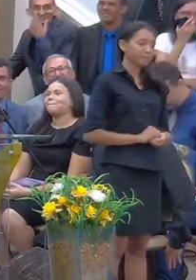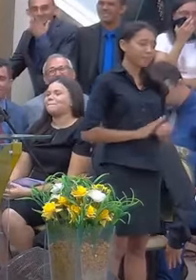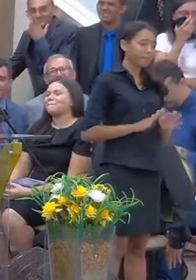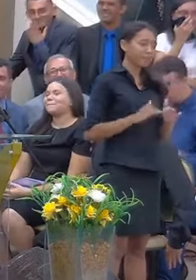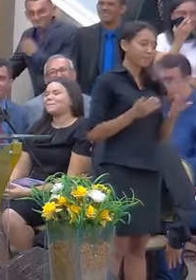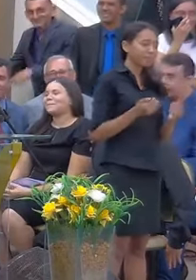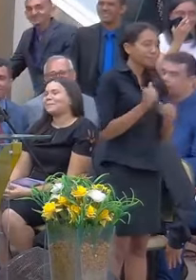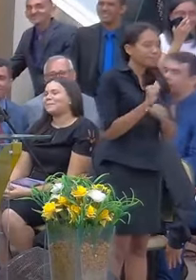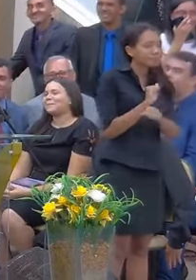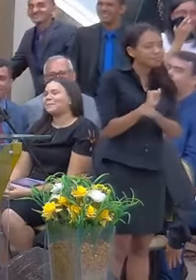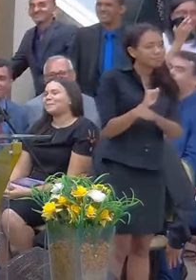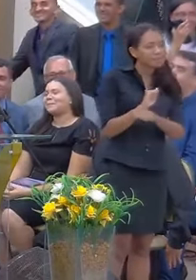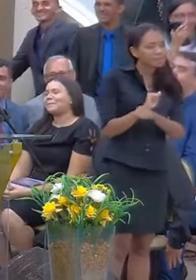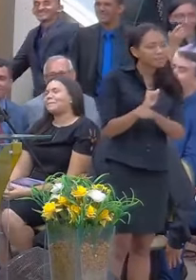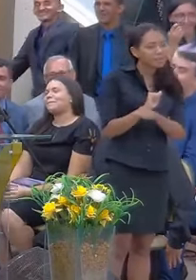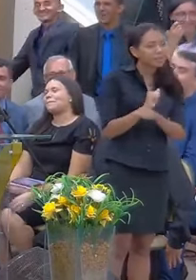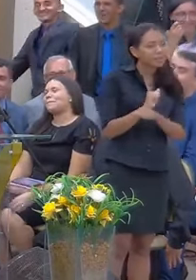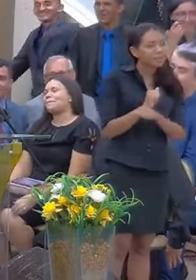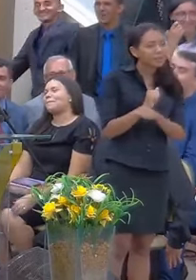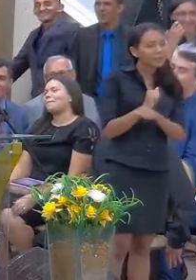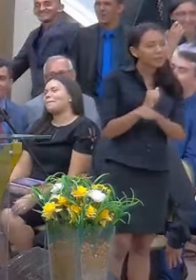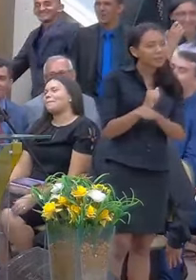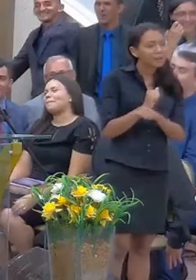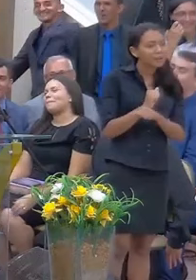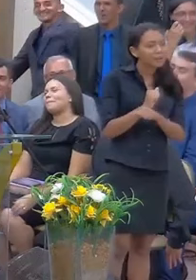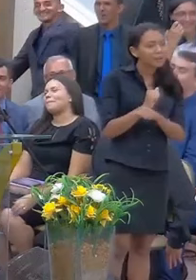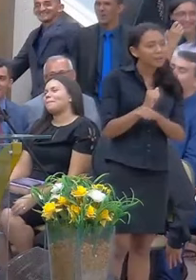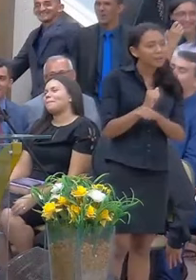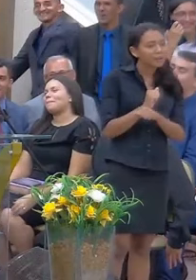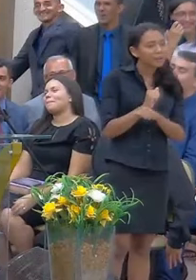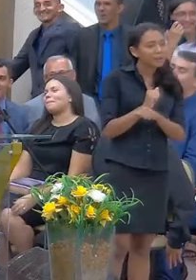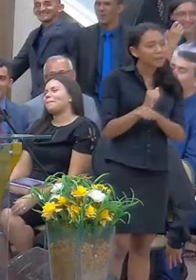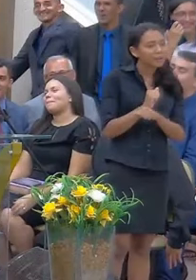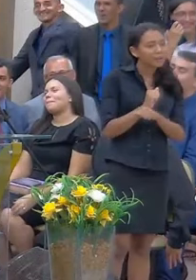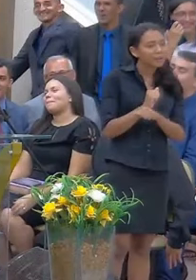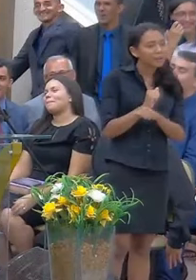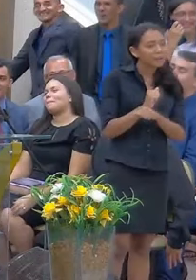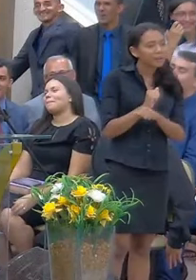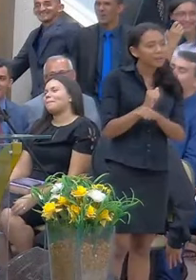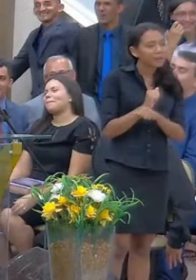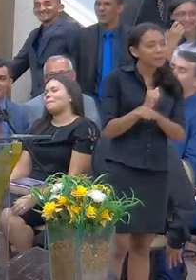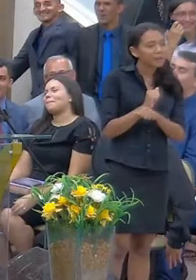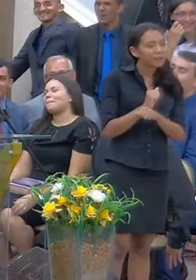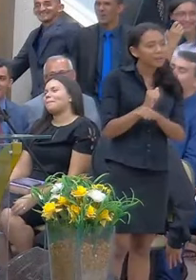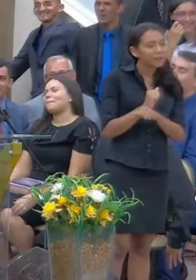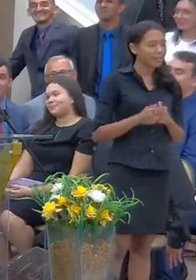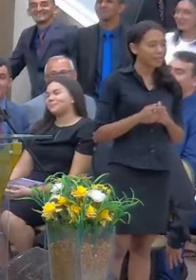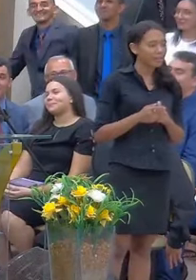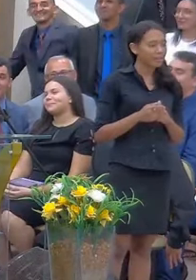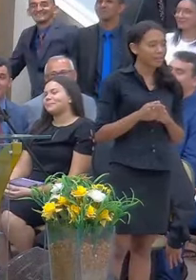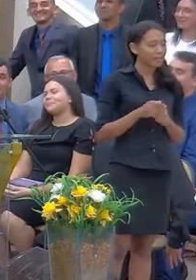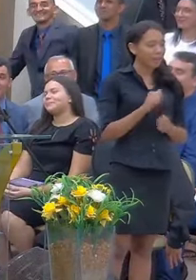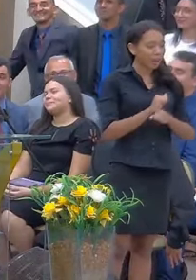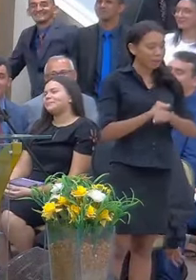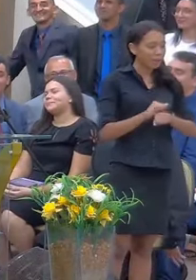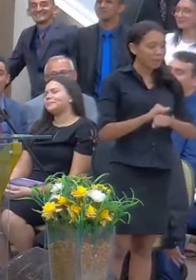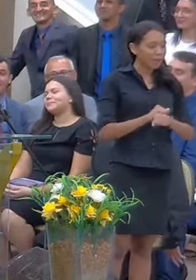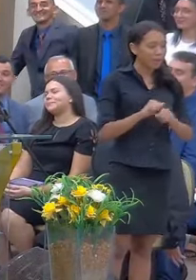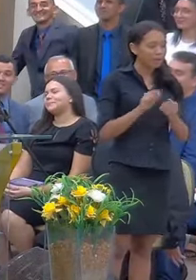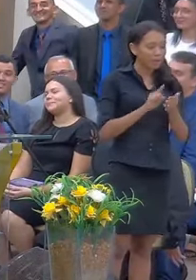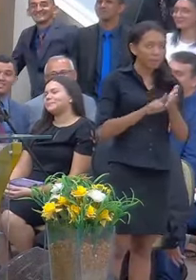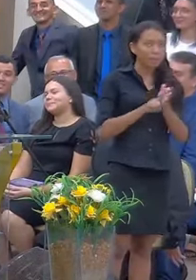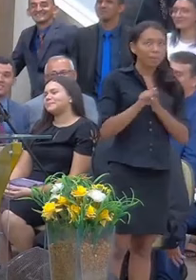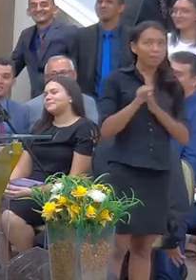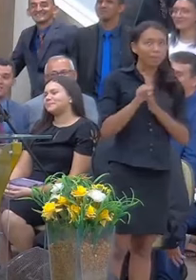Aí ele esperou, ele sorriu. Aí ele piora. Ele diz: porque você sabe que quando o